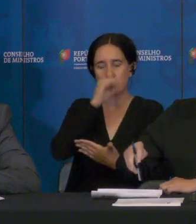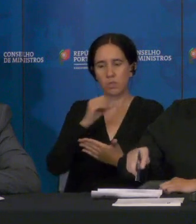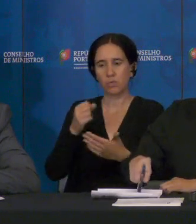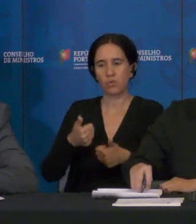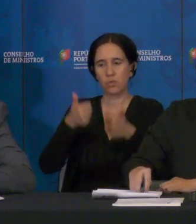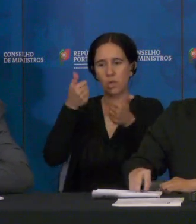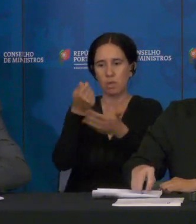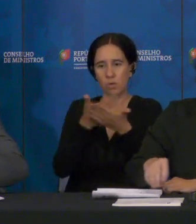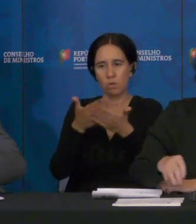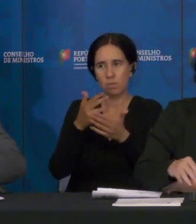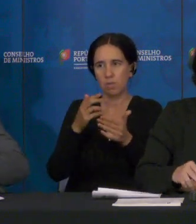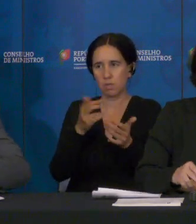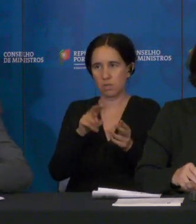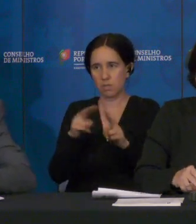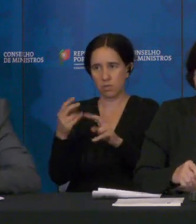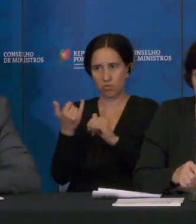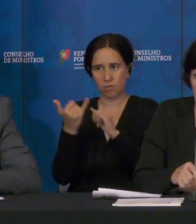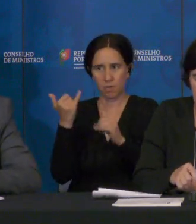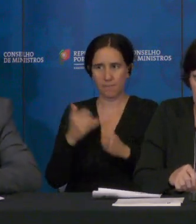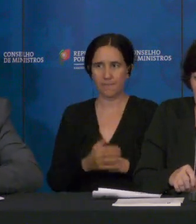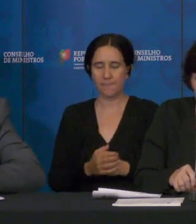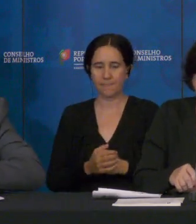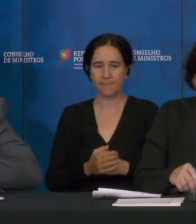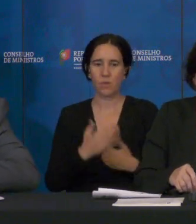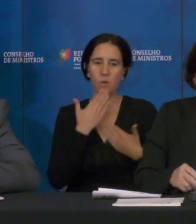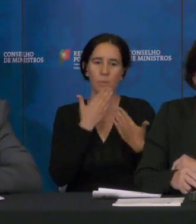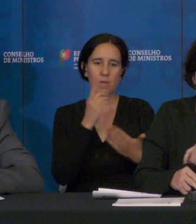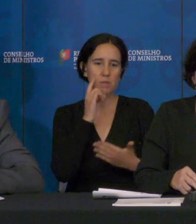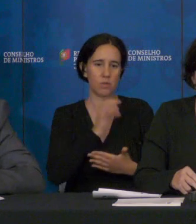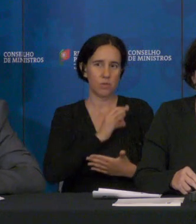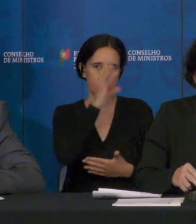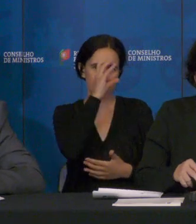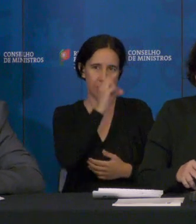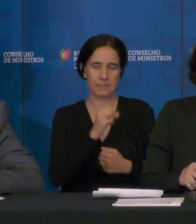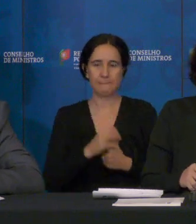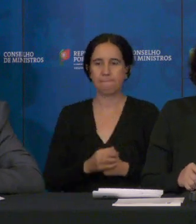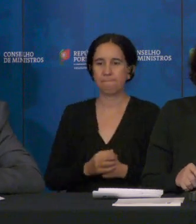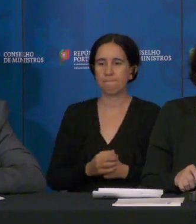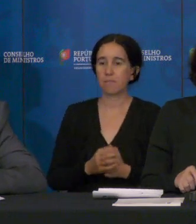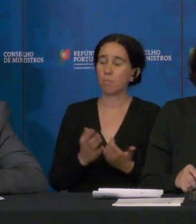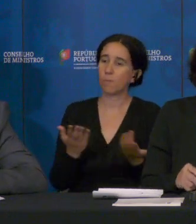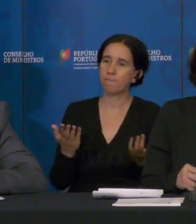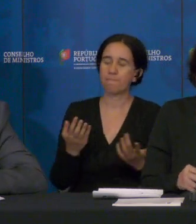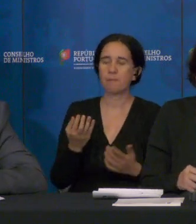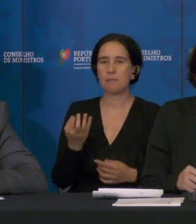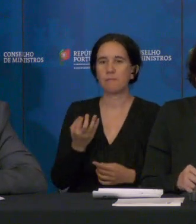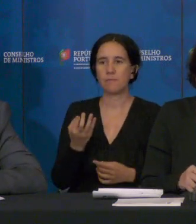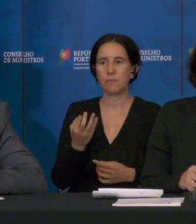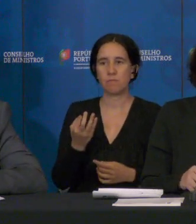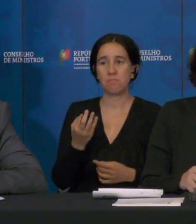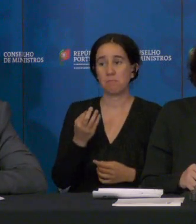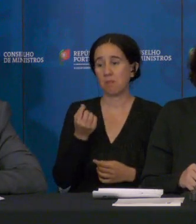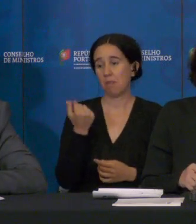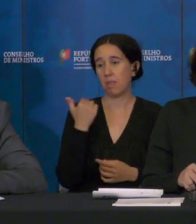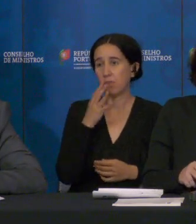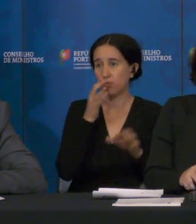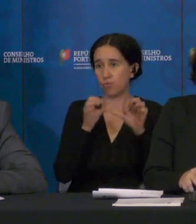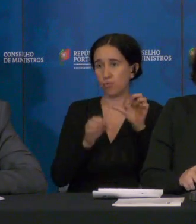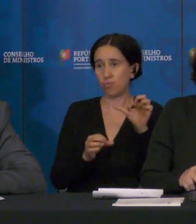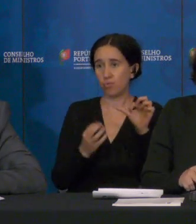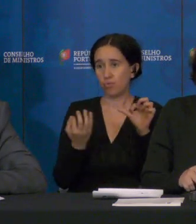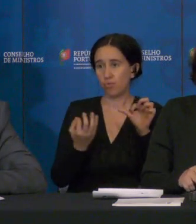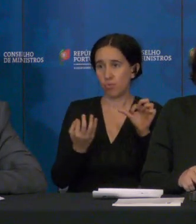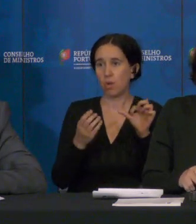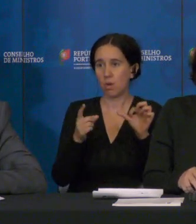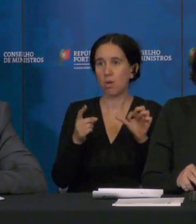Transição Digital. Muito obrigado, Sra. Ministra. Bom, como acabei de referir, que o